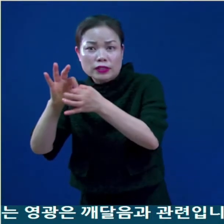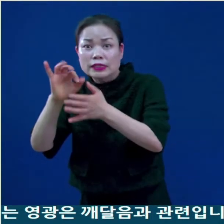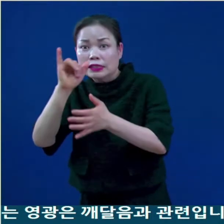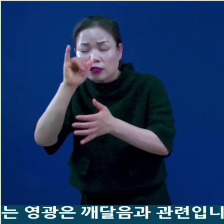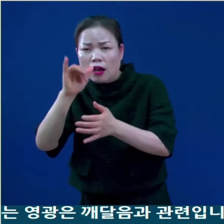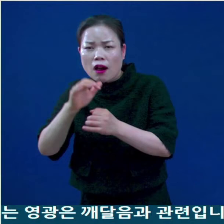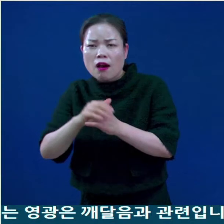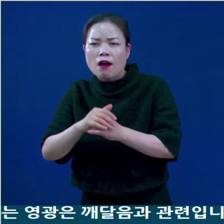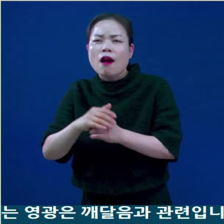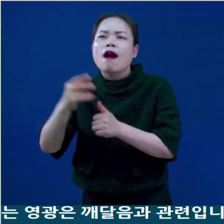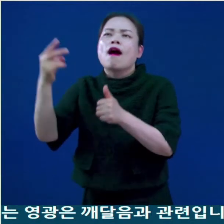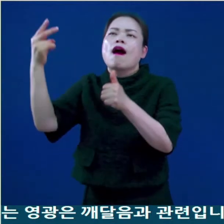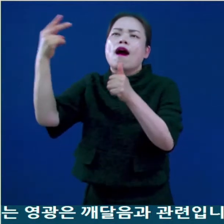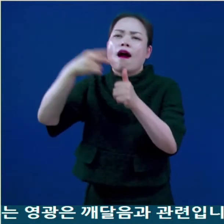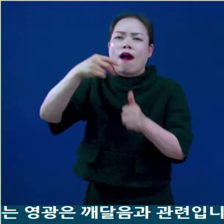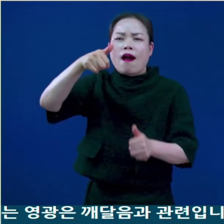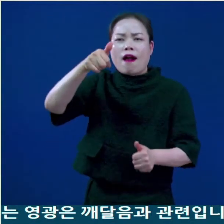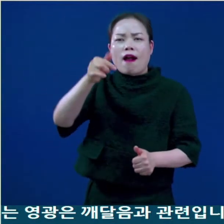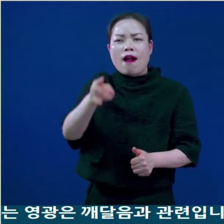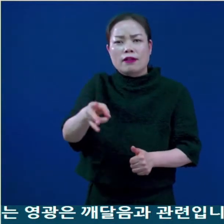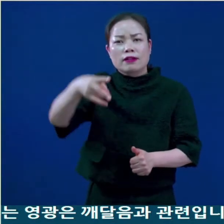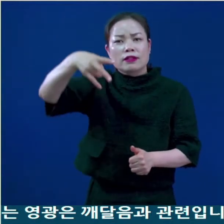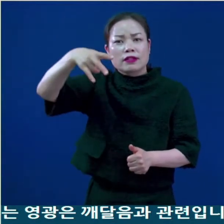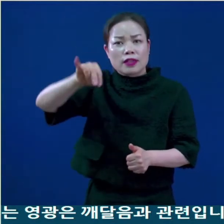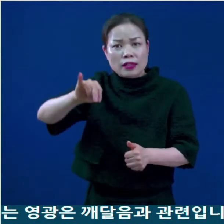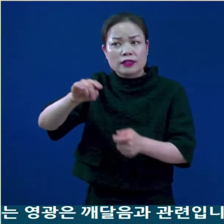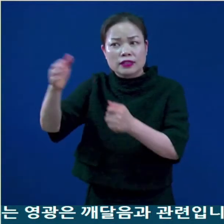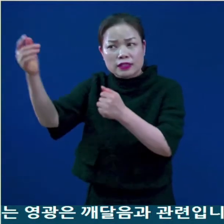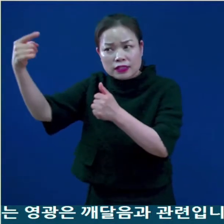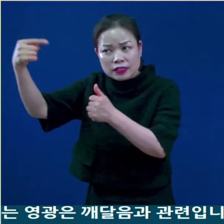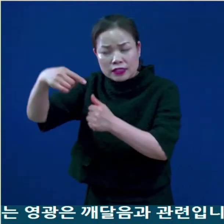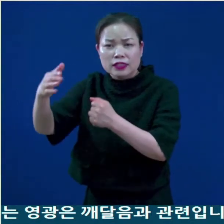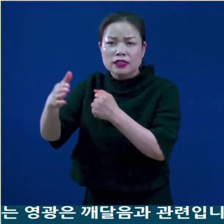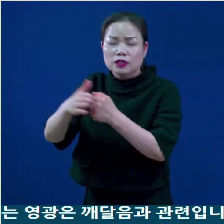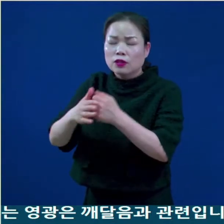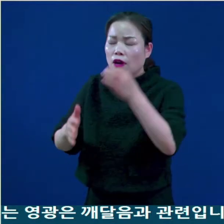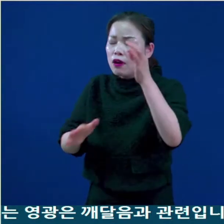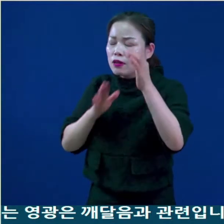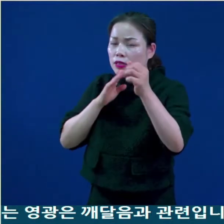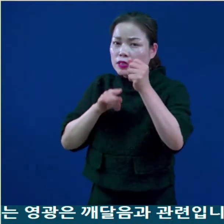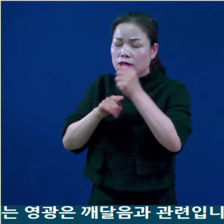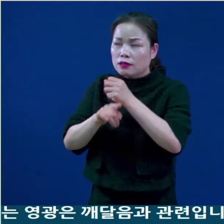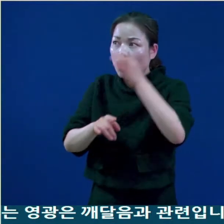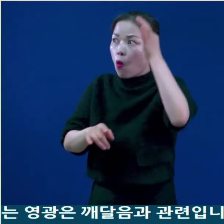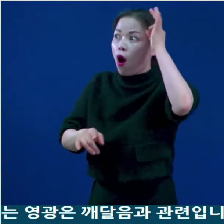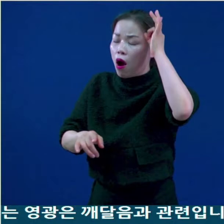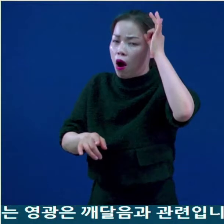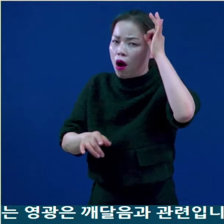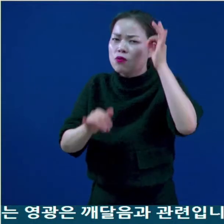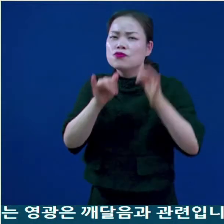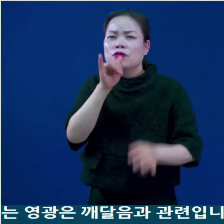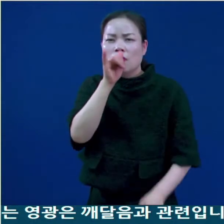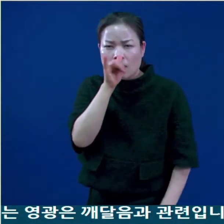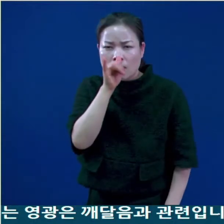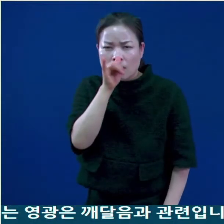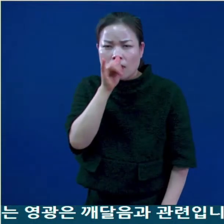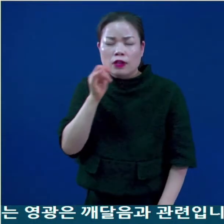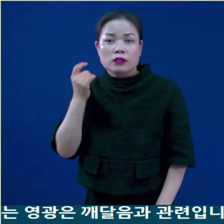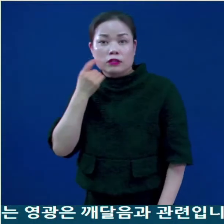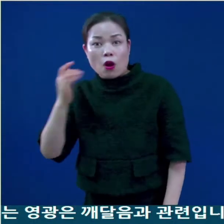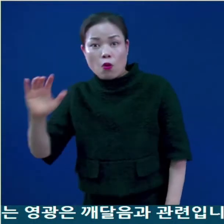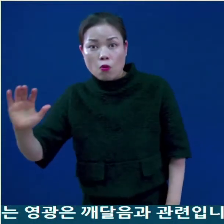하면 계시니까 우리가 깨닫는 거네, 아는 거네, 진리네, 이렇게 연결시켜요. 그래서